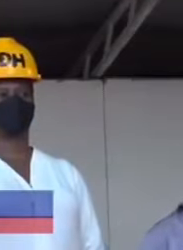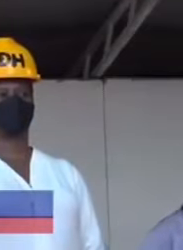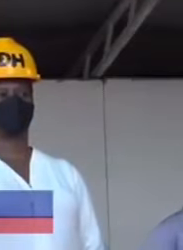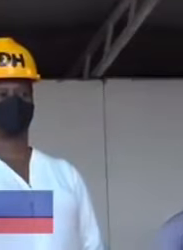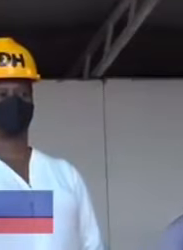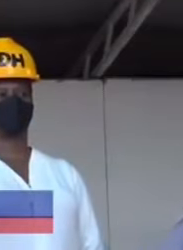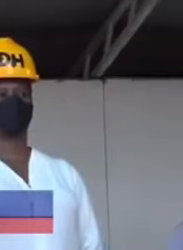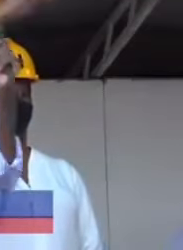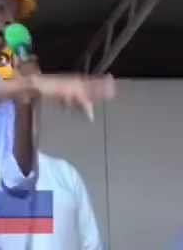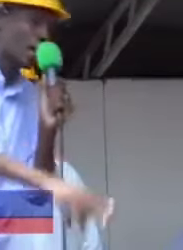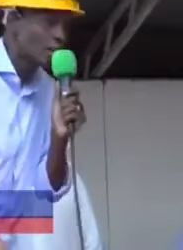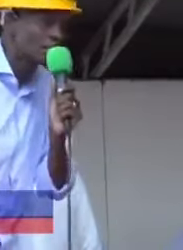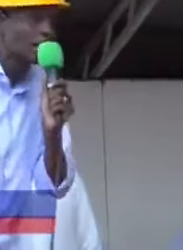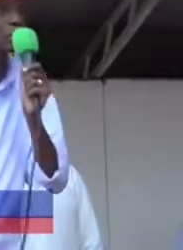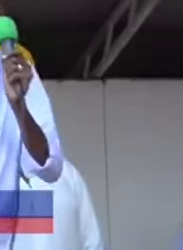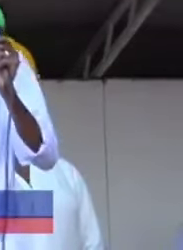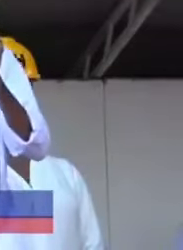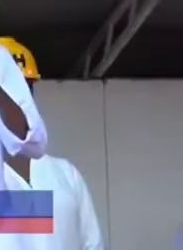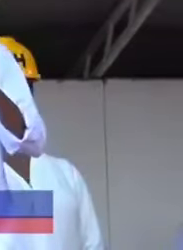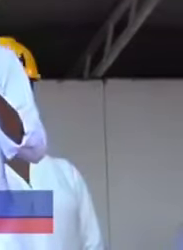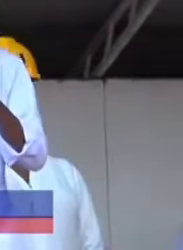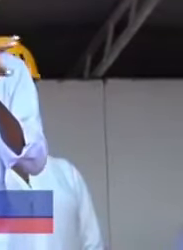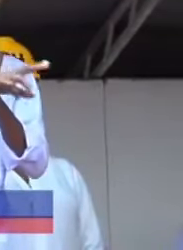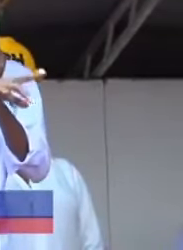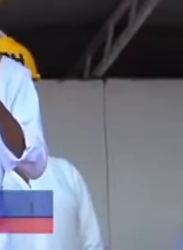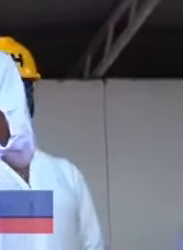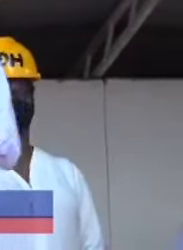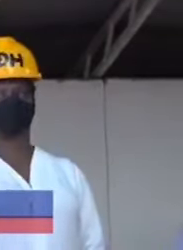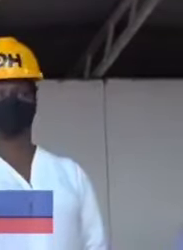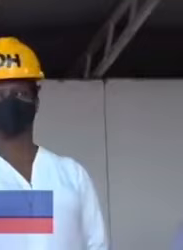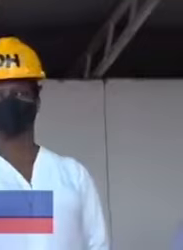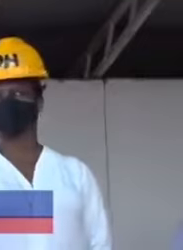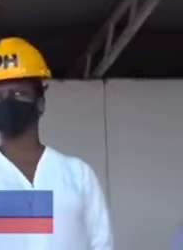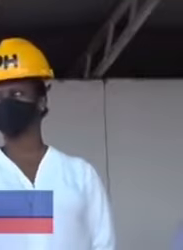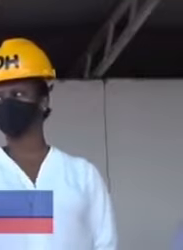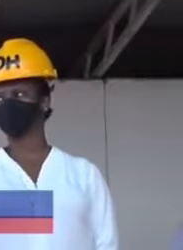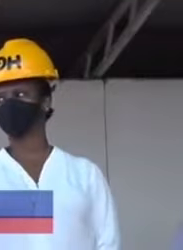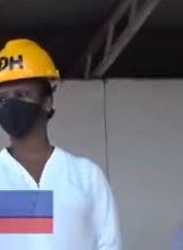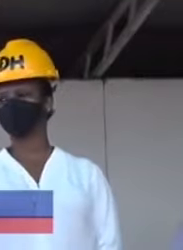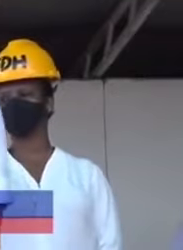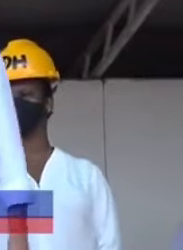y a centrale électrique Port de Paix, tire ce mandat, y a centrale électrique Okaï,